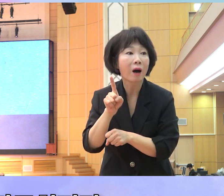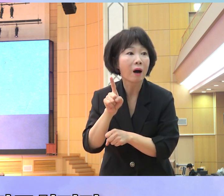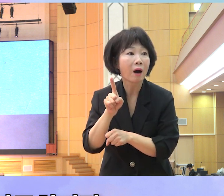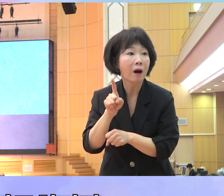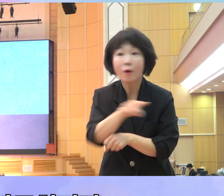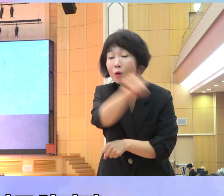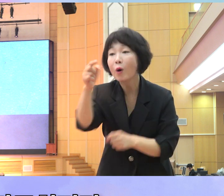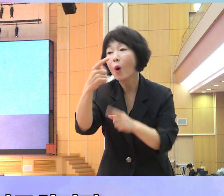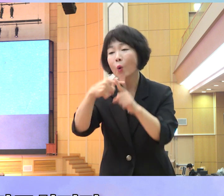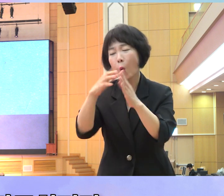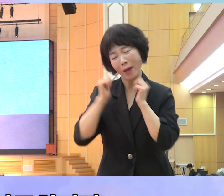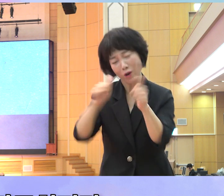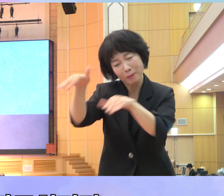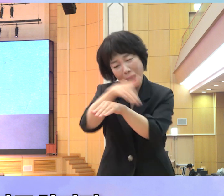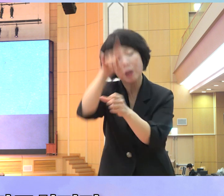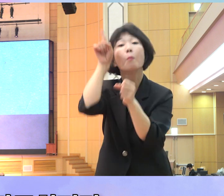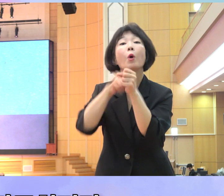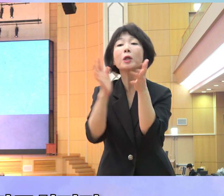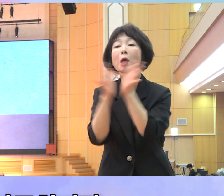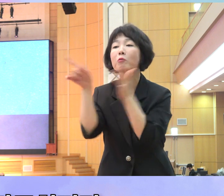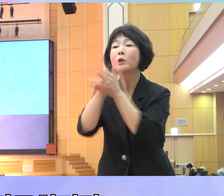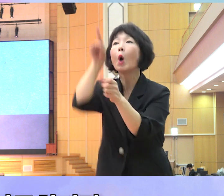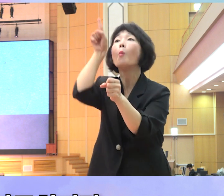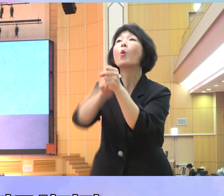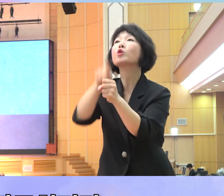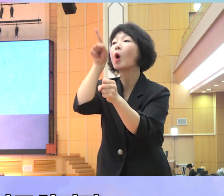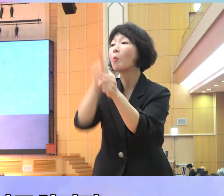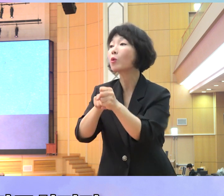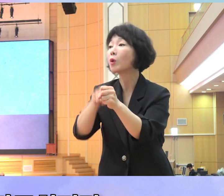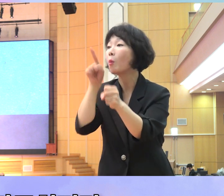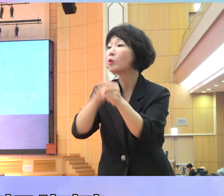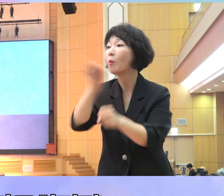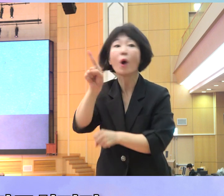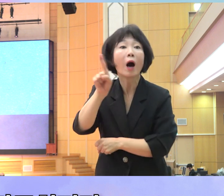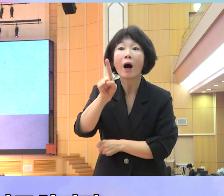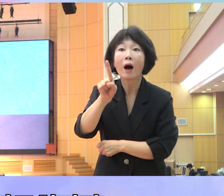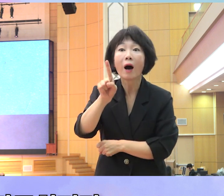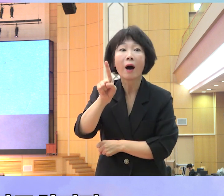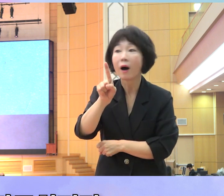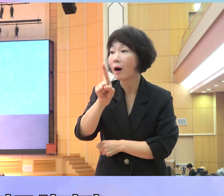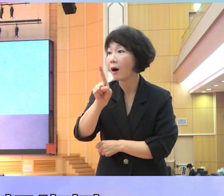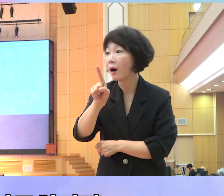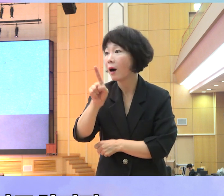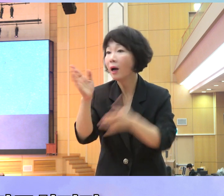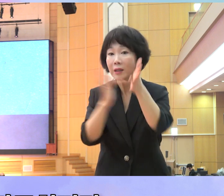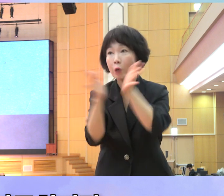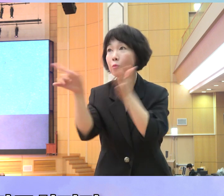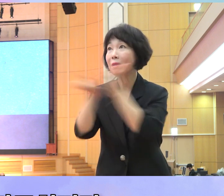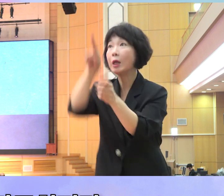회개하고 감사하고 이렇게 예수를 믿는 목적이 무엇입니까?